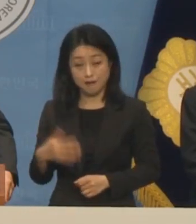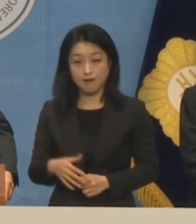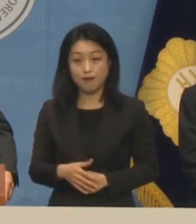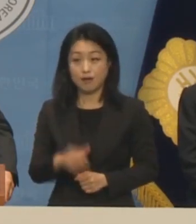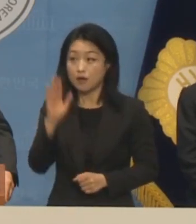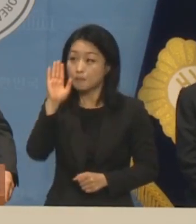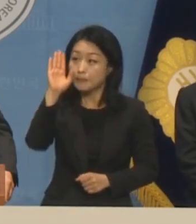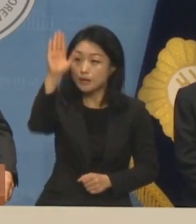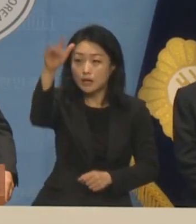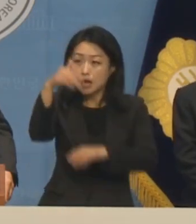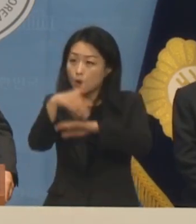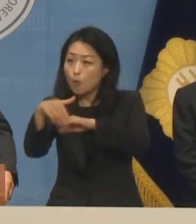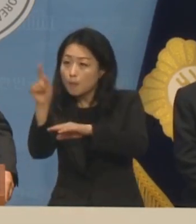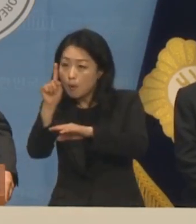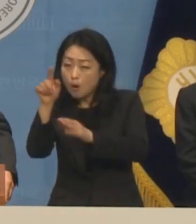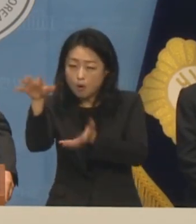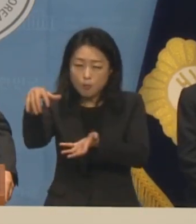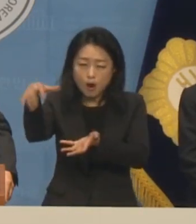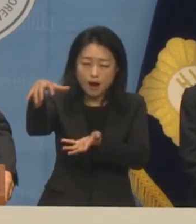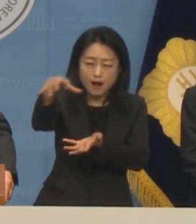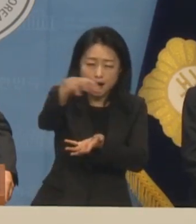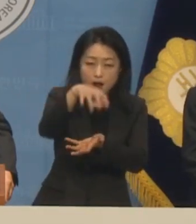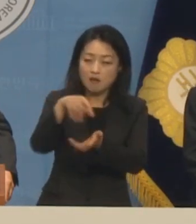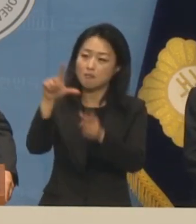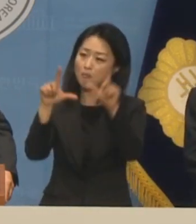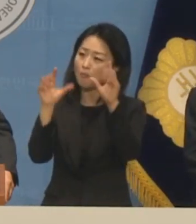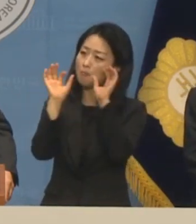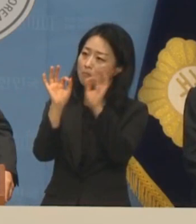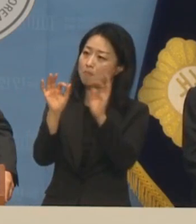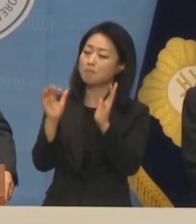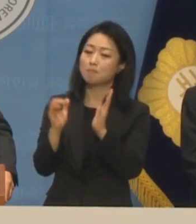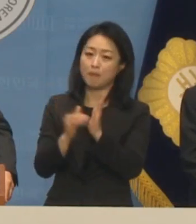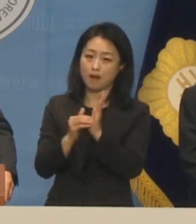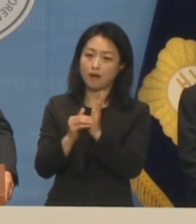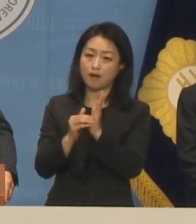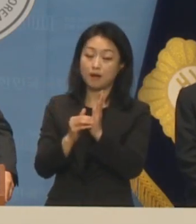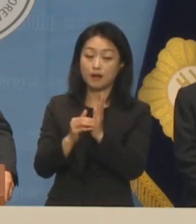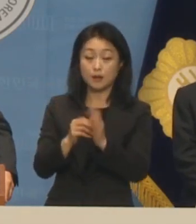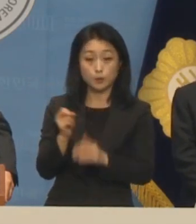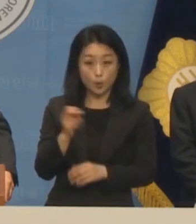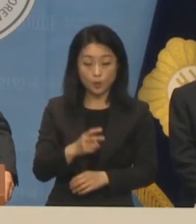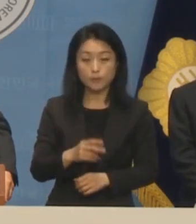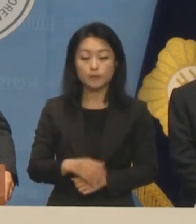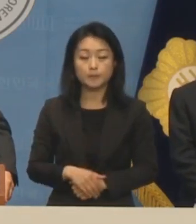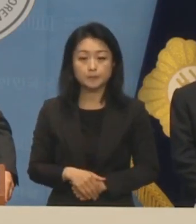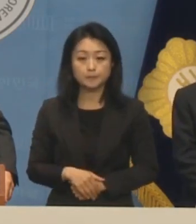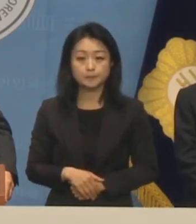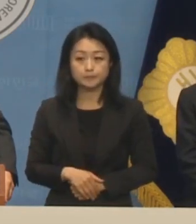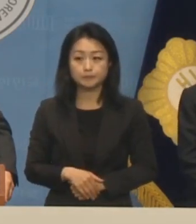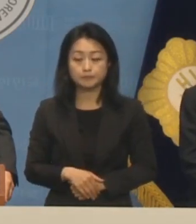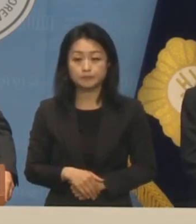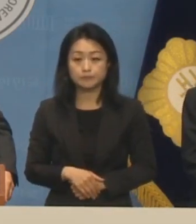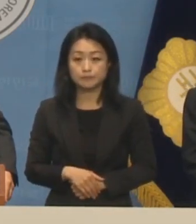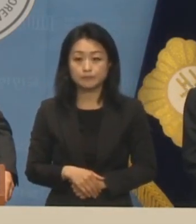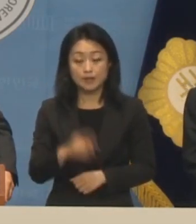앞나라의 정책들을 모아가는 모습들을 좀 보았습니다. 어떤 싱크탱크는